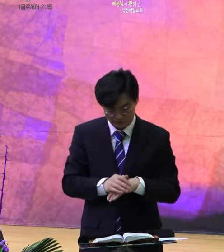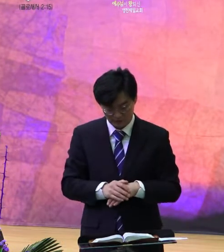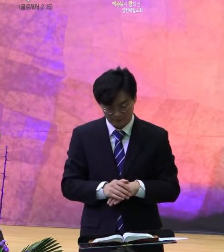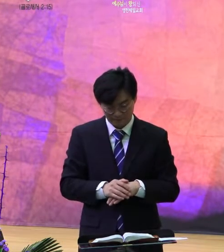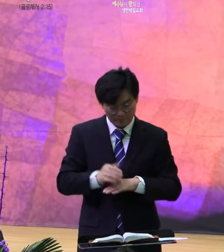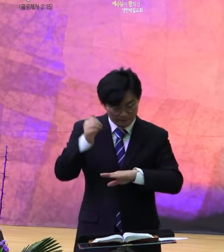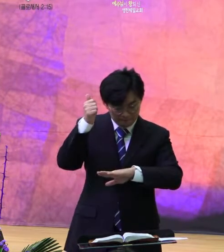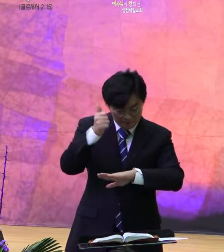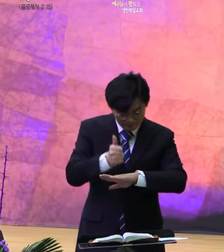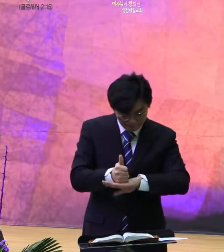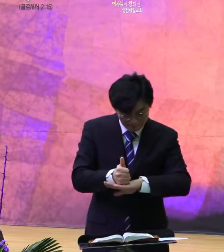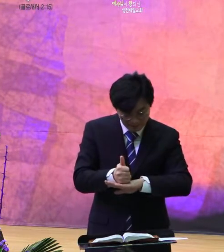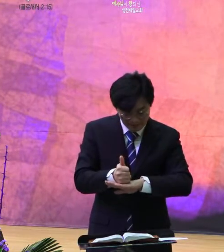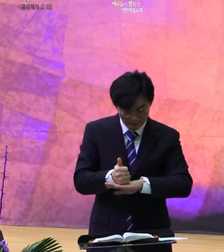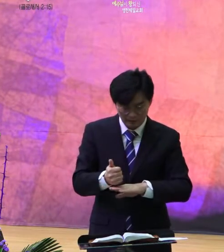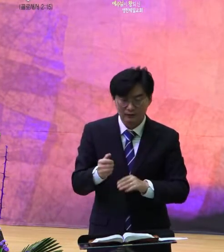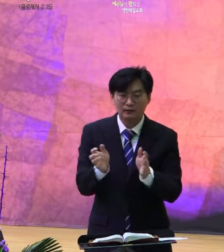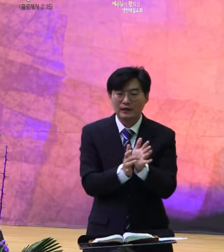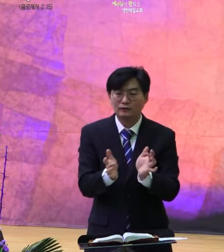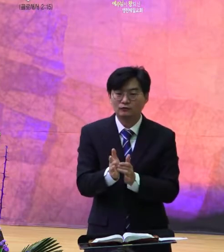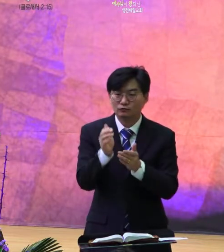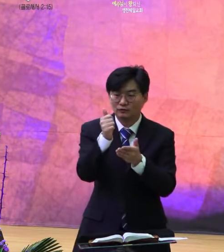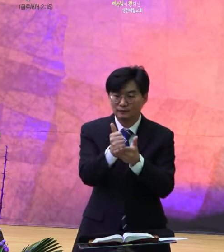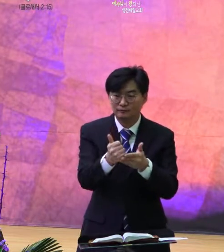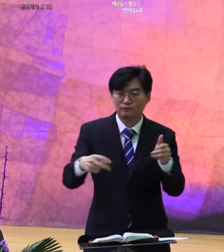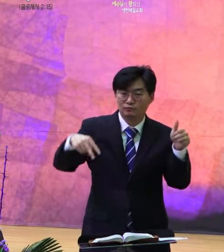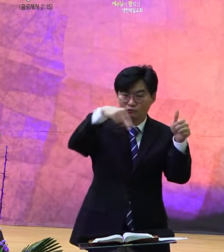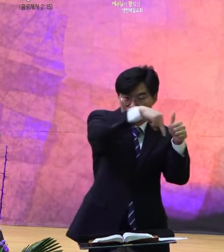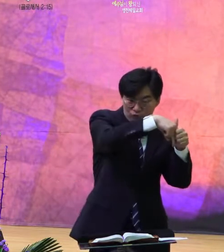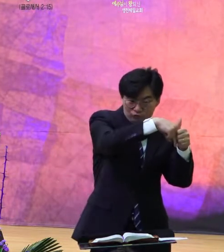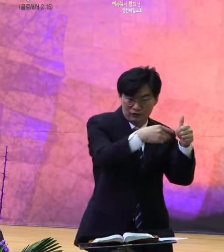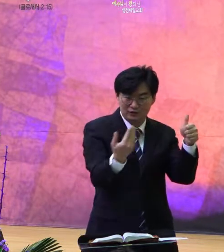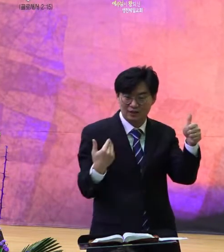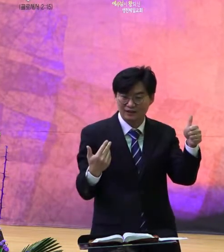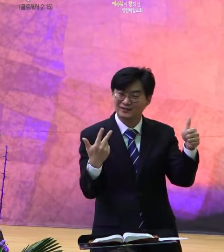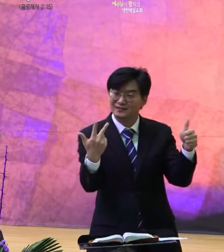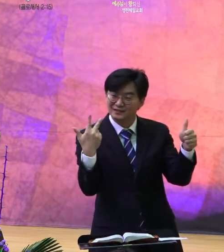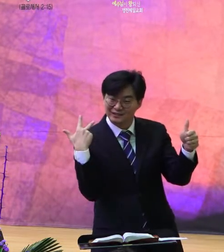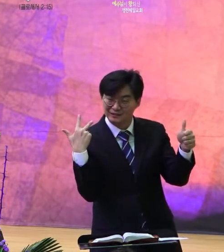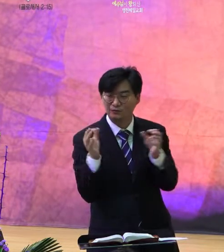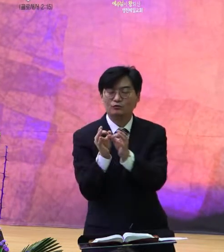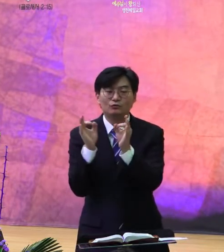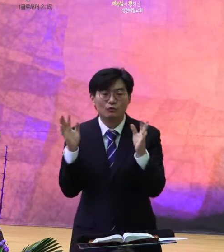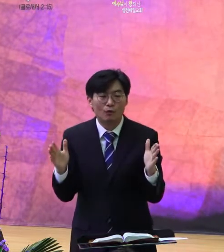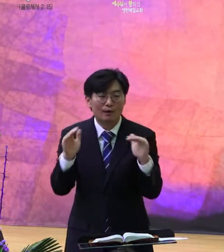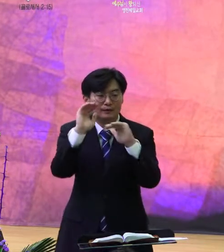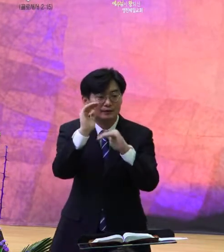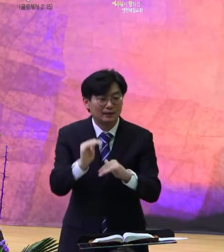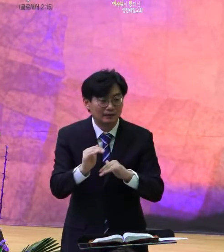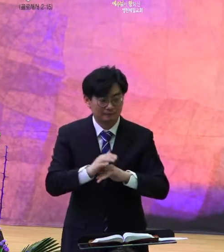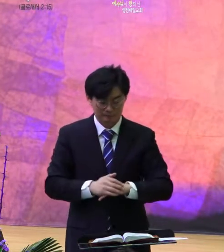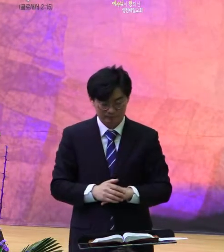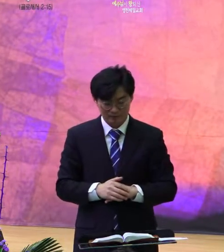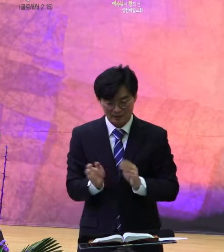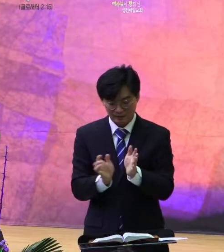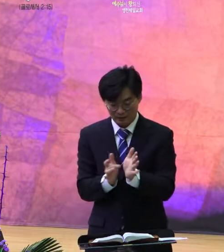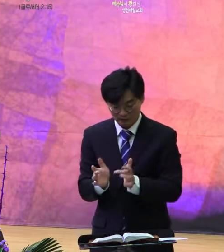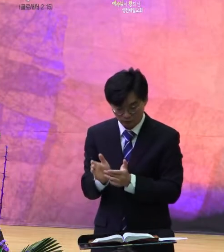마지막 일주일, 이 고난주간의 처음 시작을 보여줍니다. 예수님이 예루살렘 성에 입성하시죠. 유대의